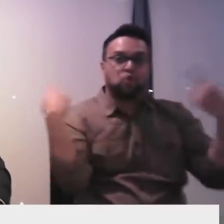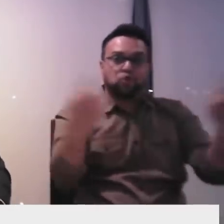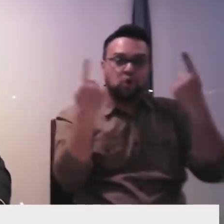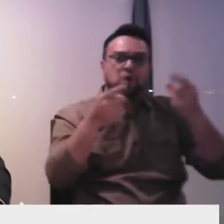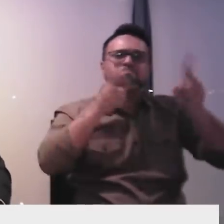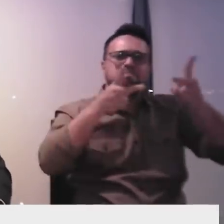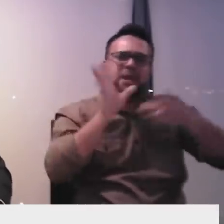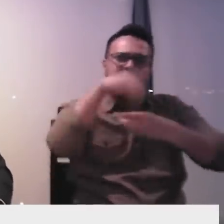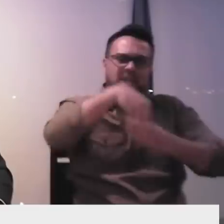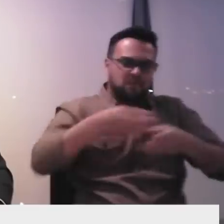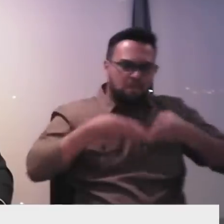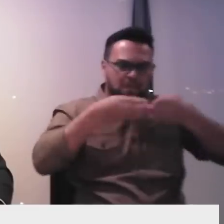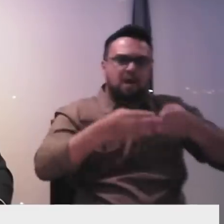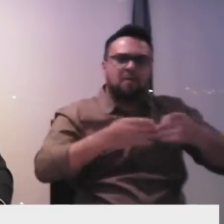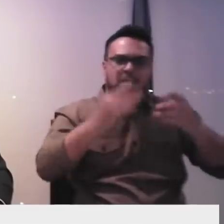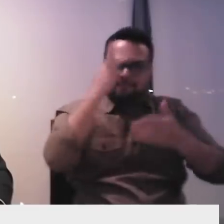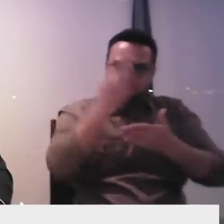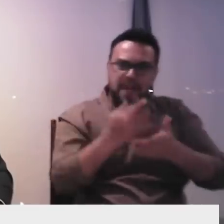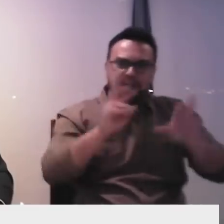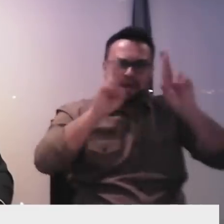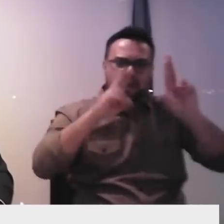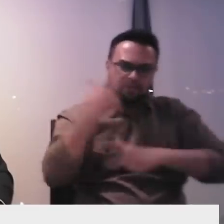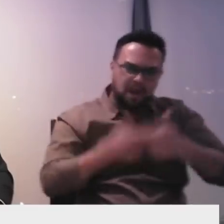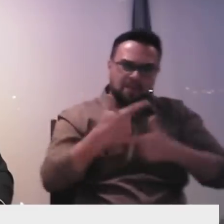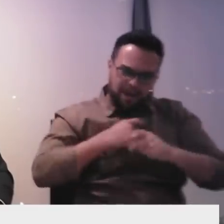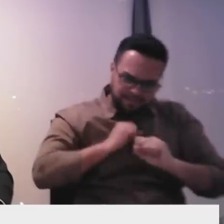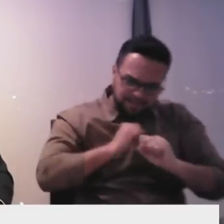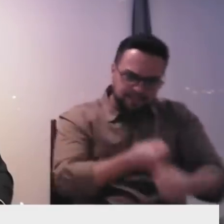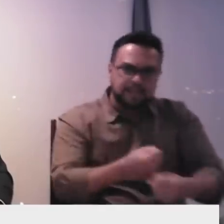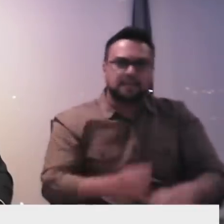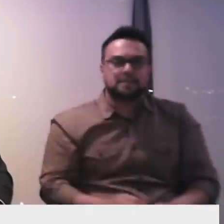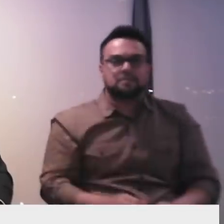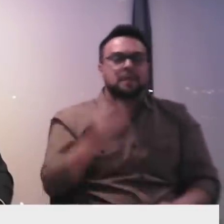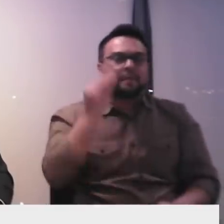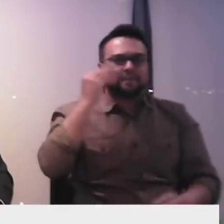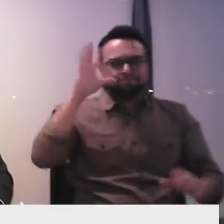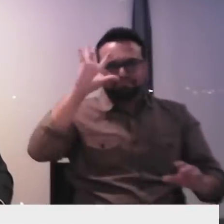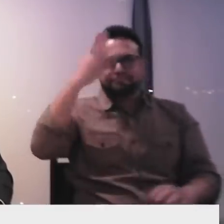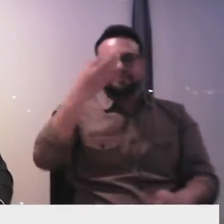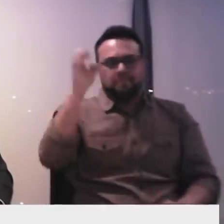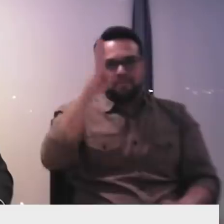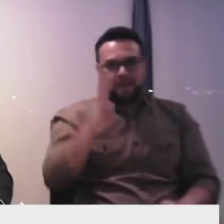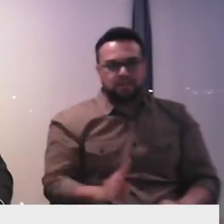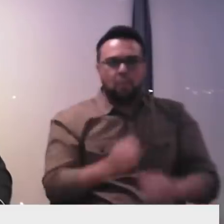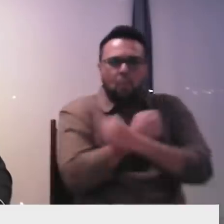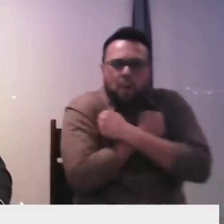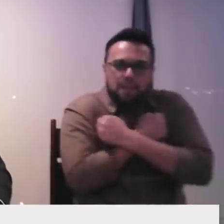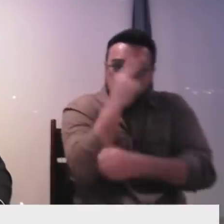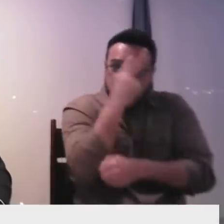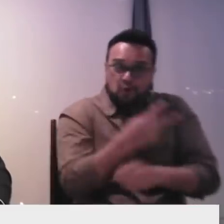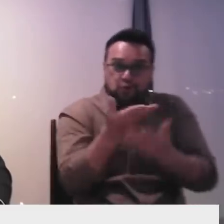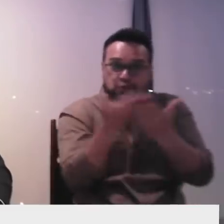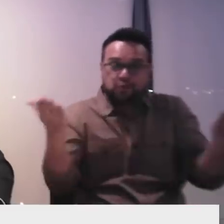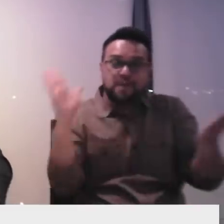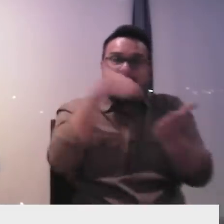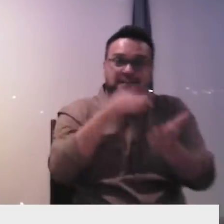fé, com esperança, com trabalho, com dedicação, buscar soluções para o nosso Brasil. Um forte abraço a todos e